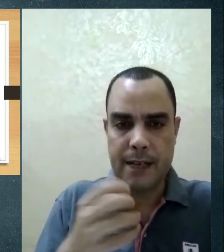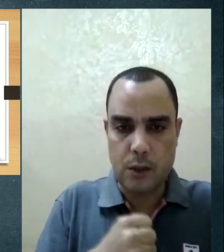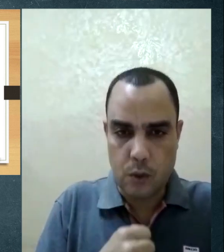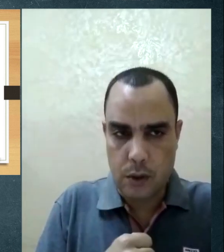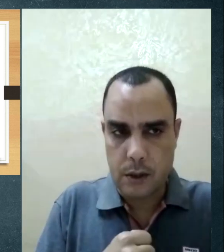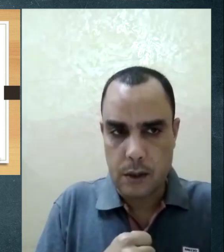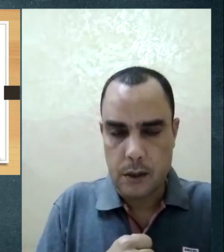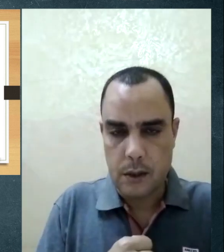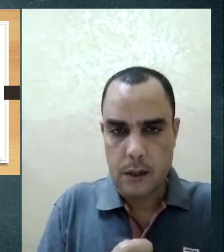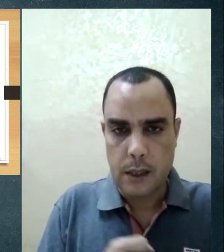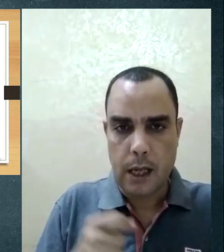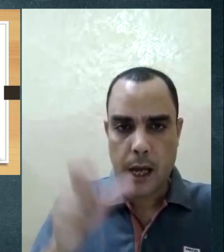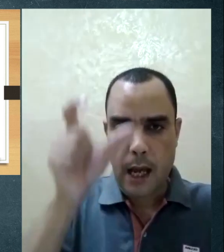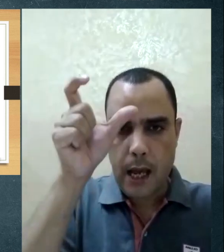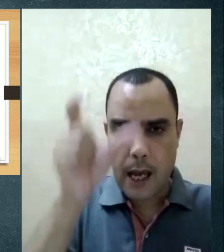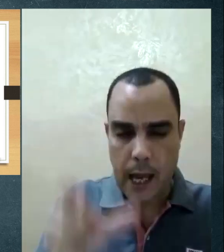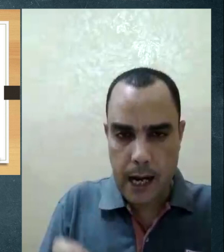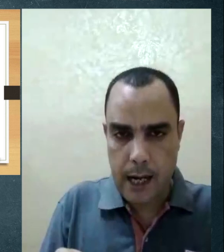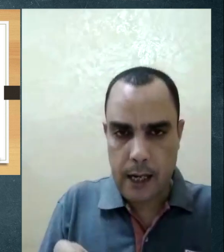تمسك